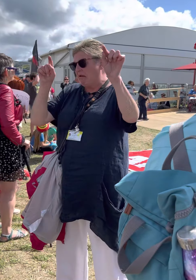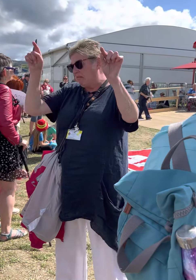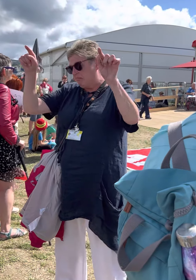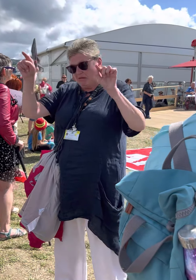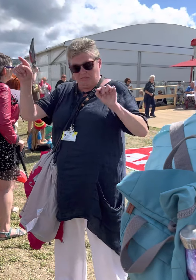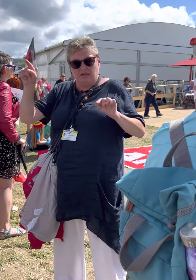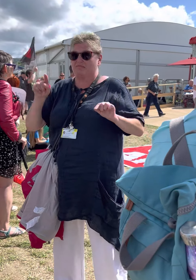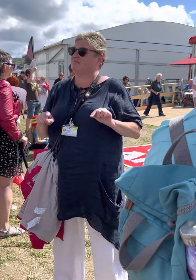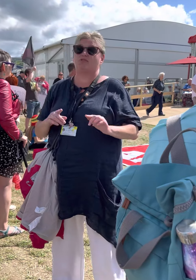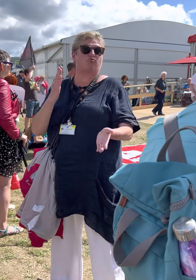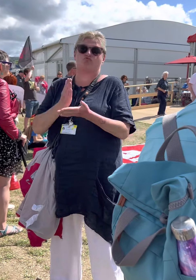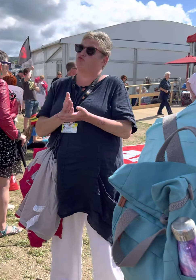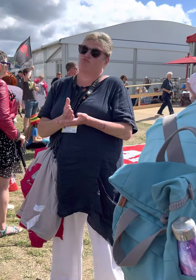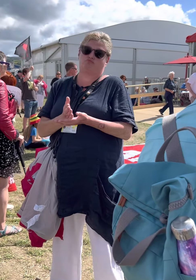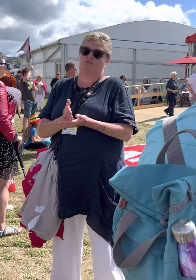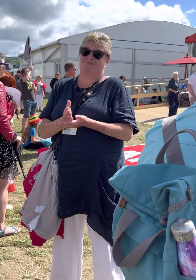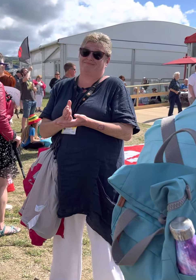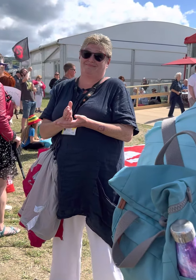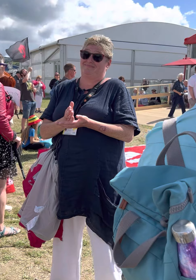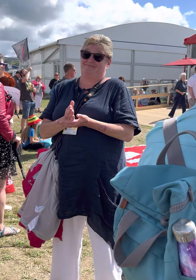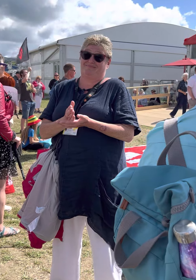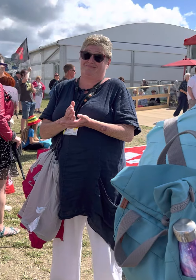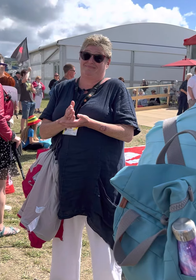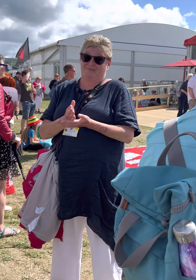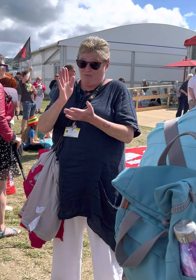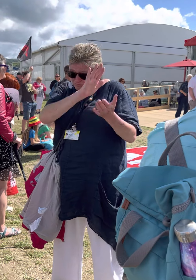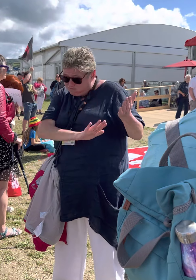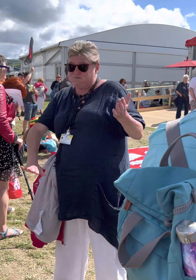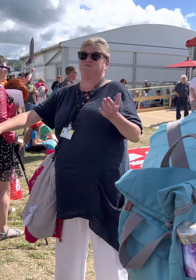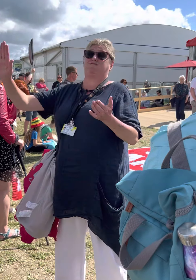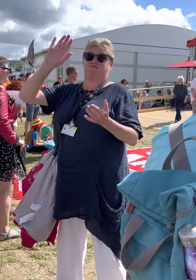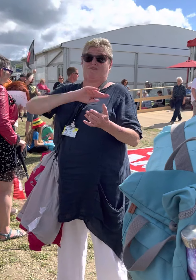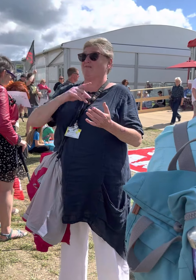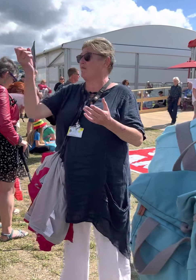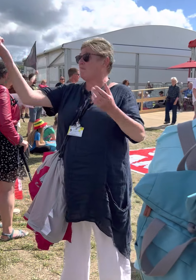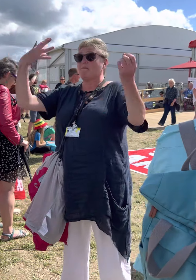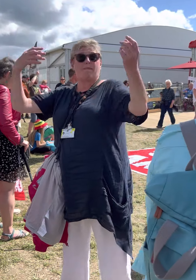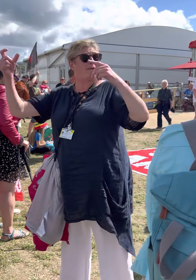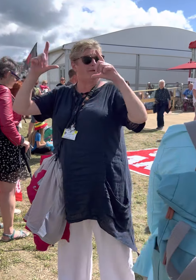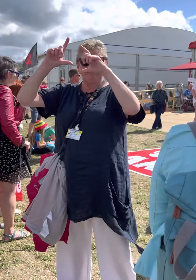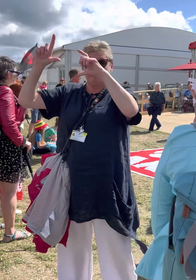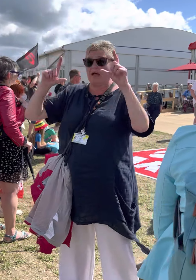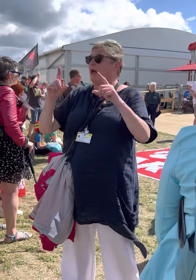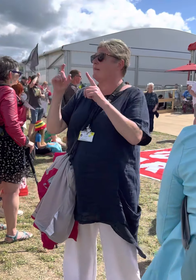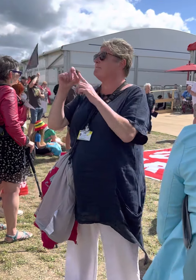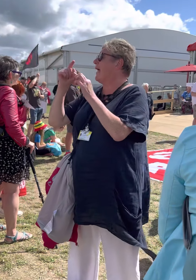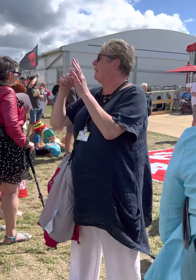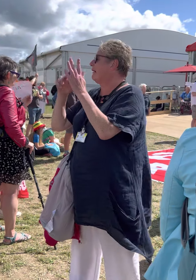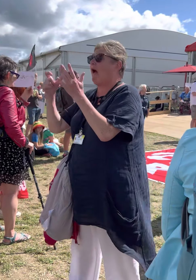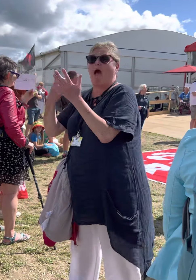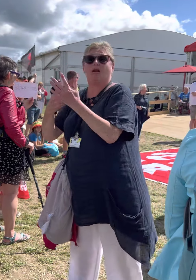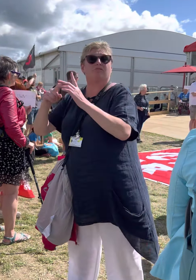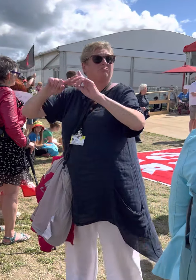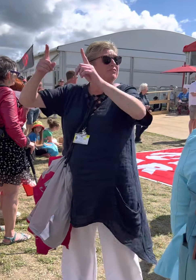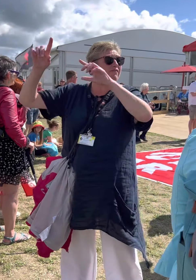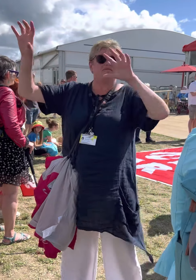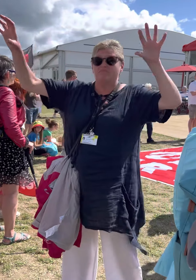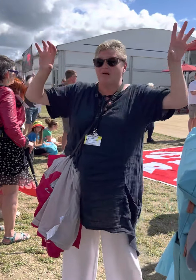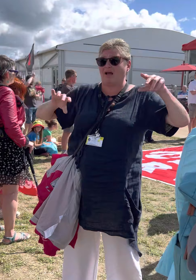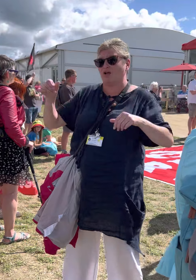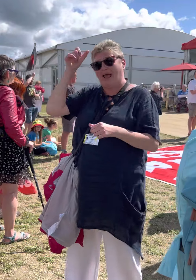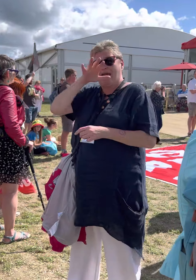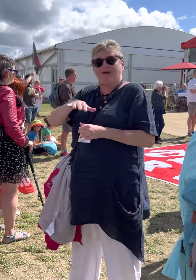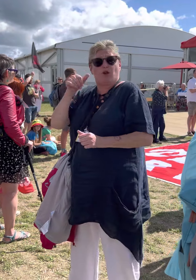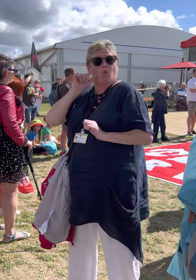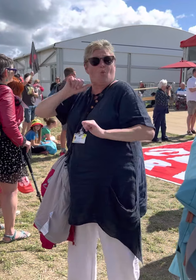dyw hynny ddim yn wir, fel ni'n gweld o'r enwau fan hyn. Dwi'n gweld Pencar fan hyn ymlaen, ardal dwi'n nabod yn